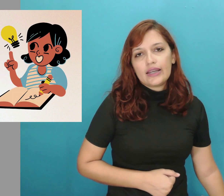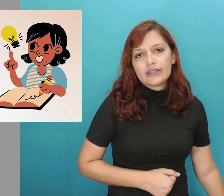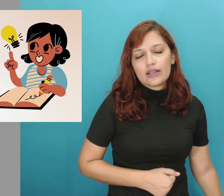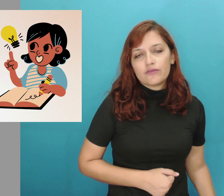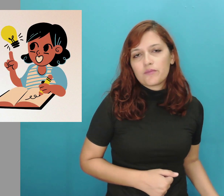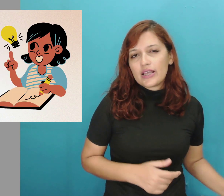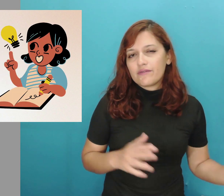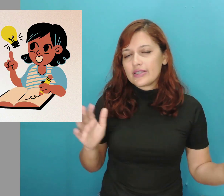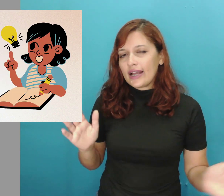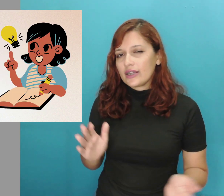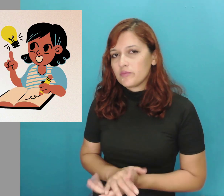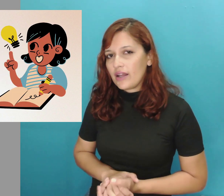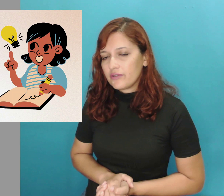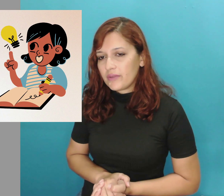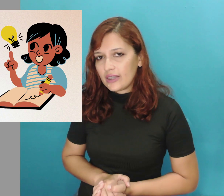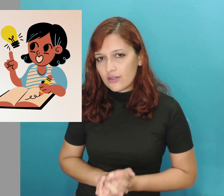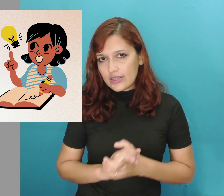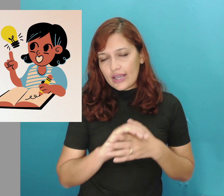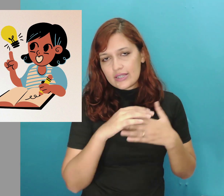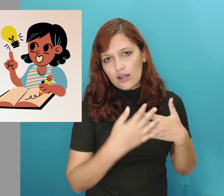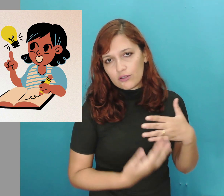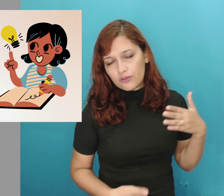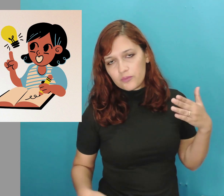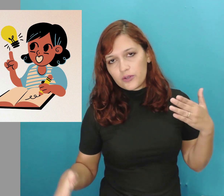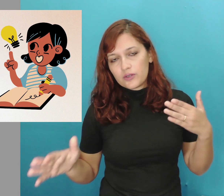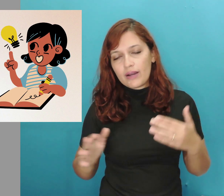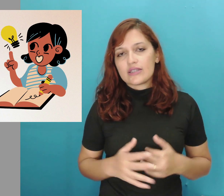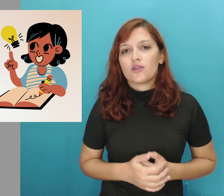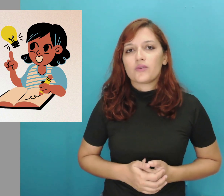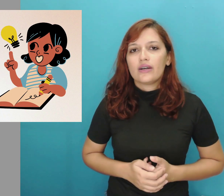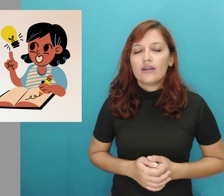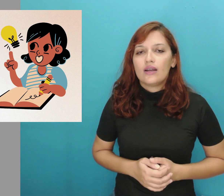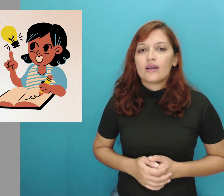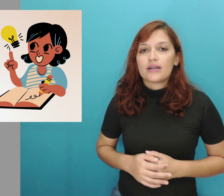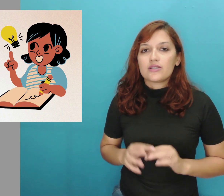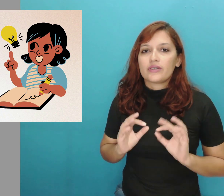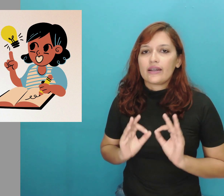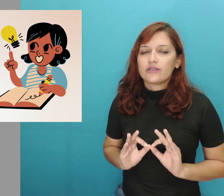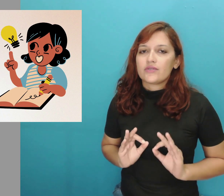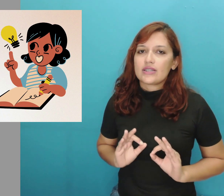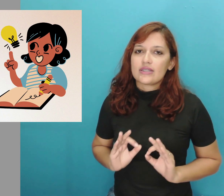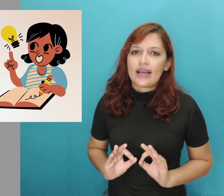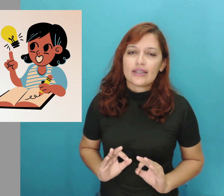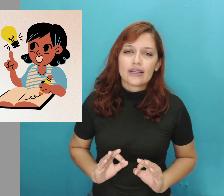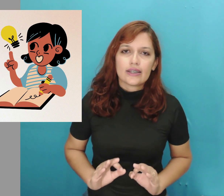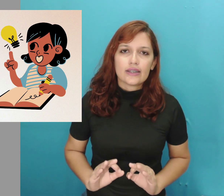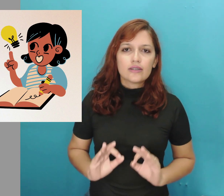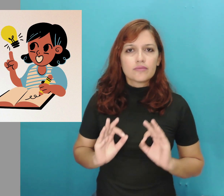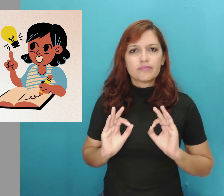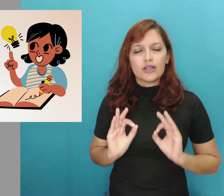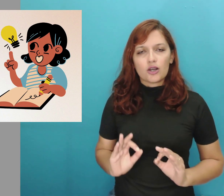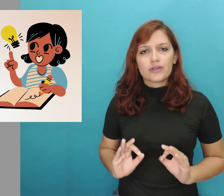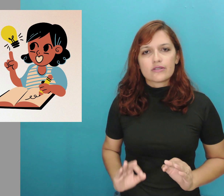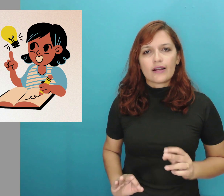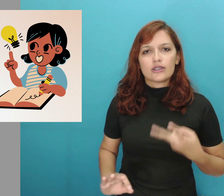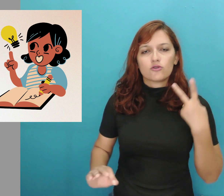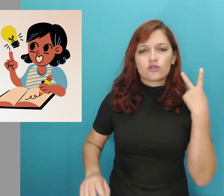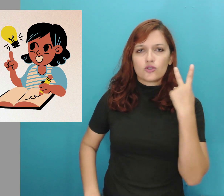Então, vamos revisar aqui brevemente. Eu sei que essa aula foi um pouquinho mais longa, mas eu quero que você saia daqui pelo menos falando